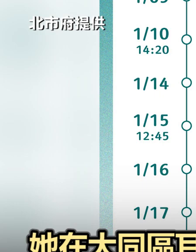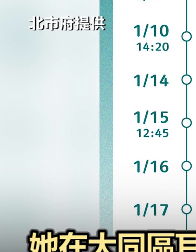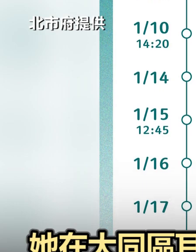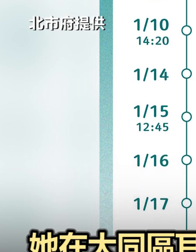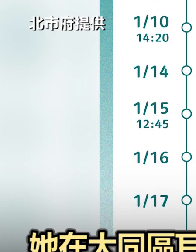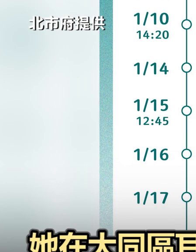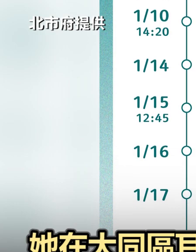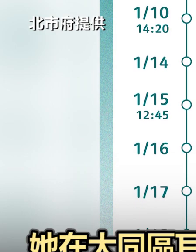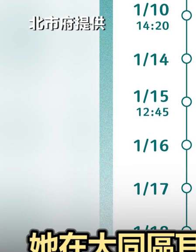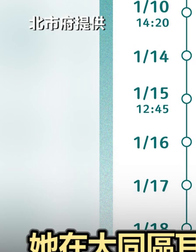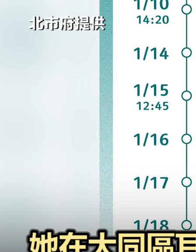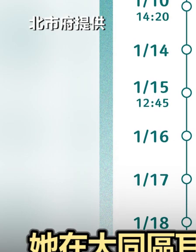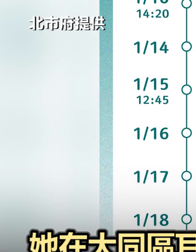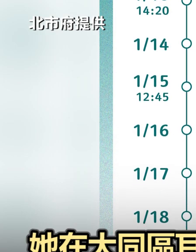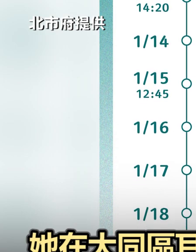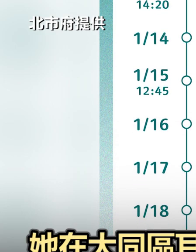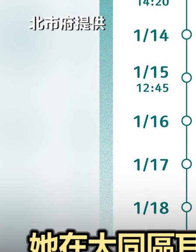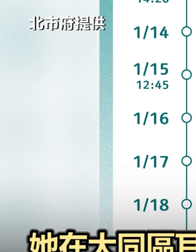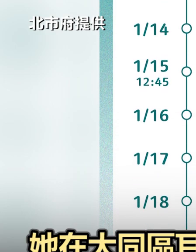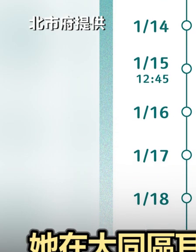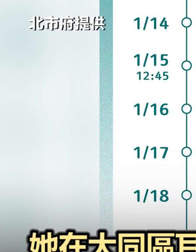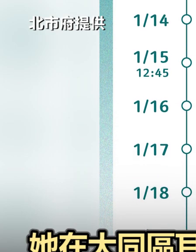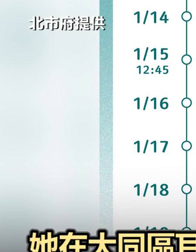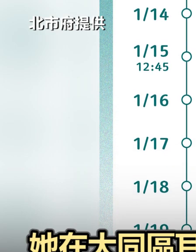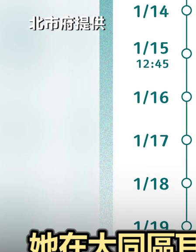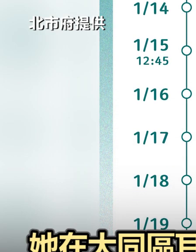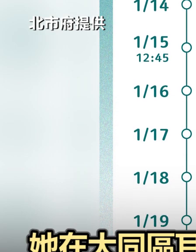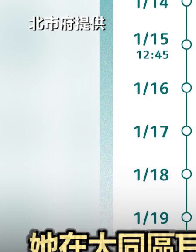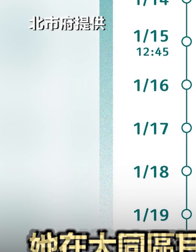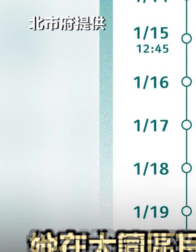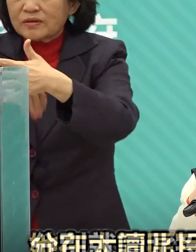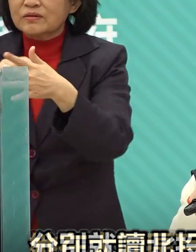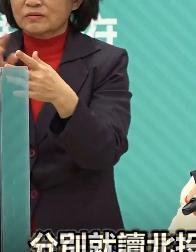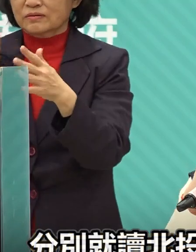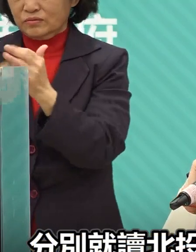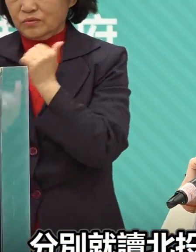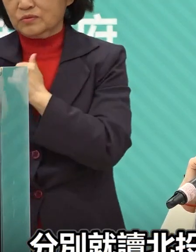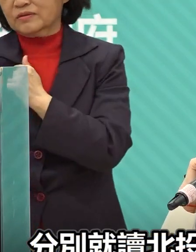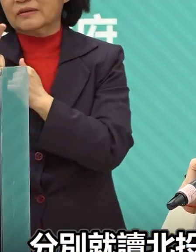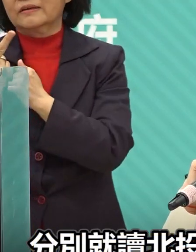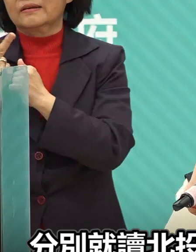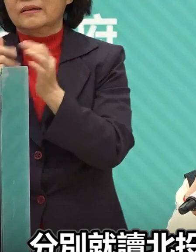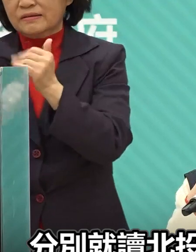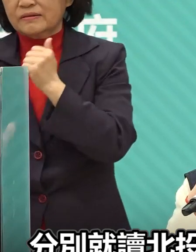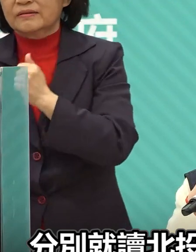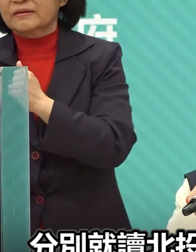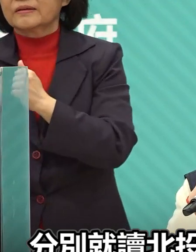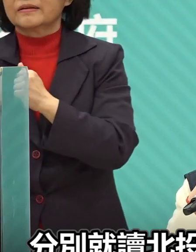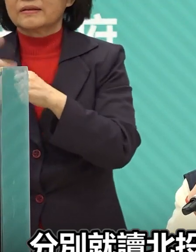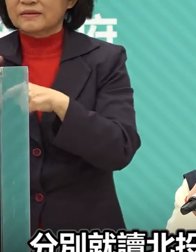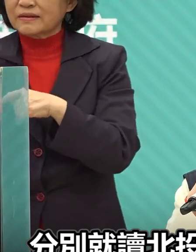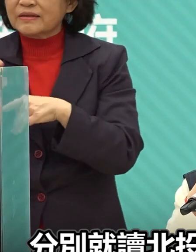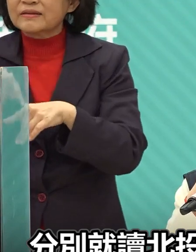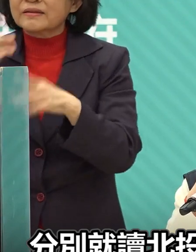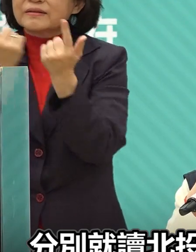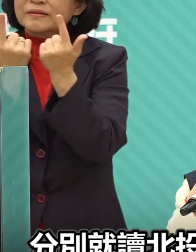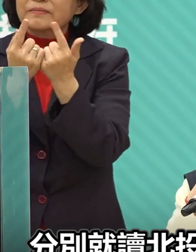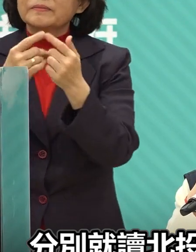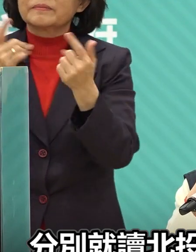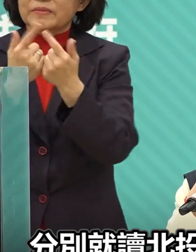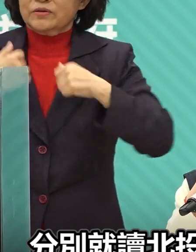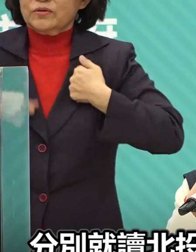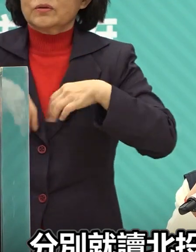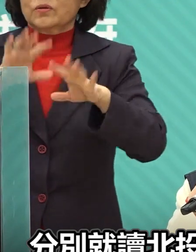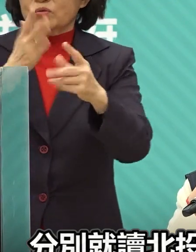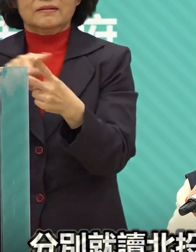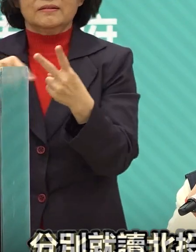嬷。这阿嬷他同住的家人里面有两个孙子，两个孙子分别就读于台北北投区的